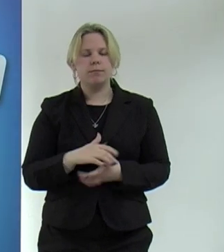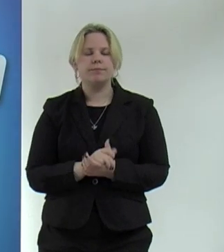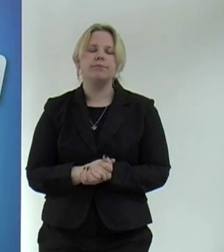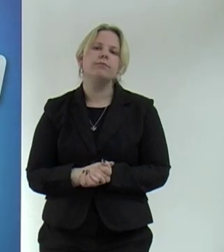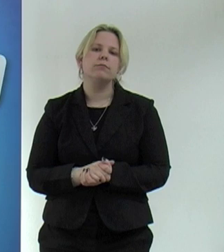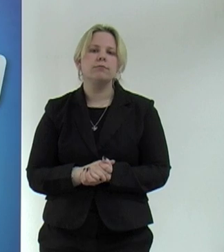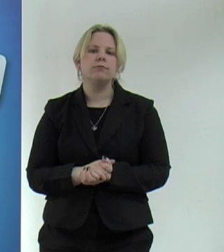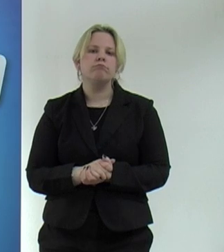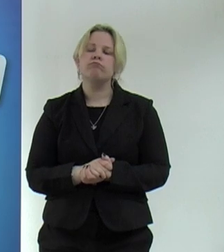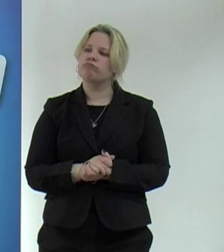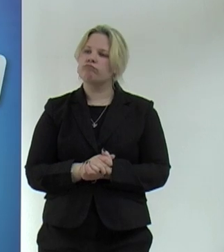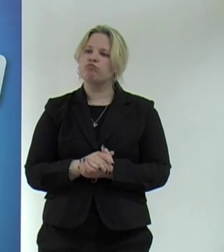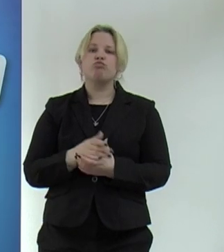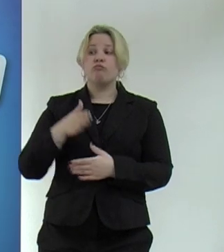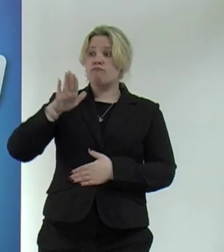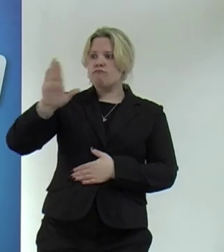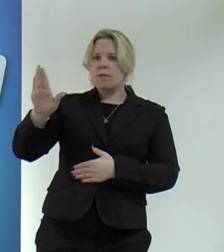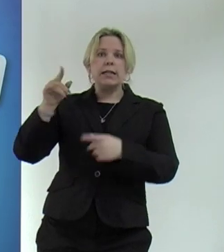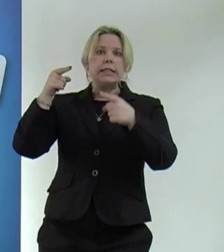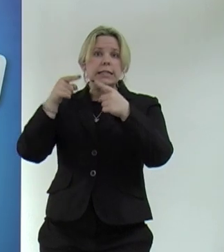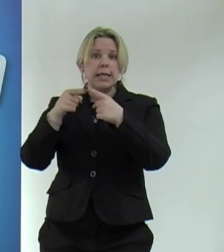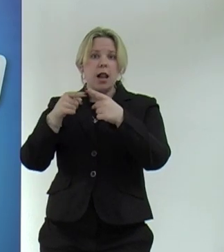Das ist das Ziel von Hannelore Kraft und der SPD.